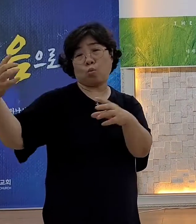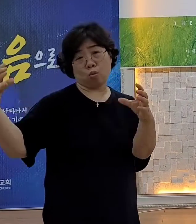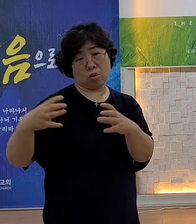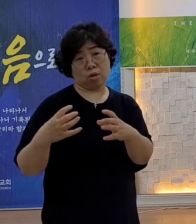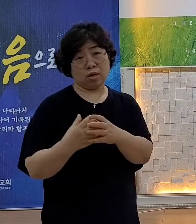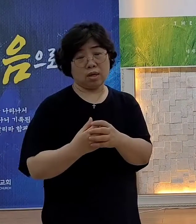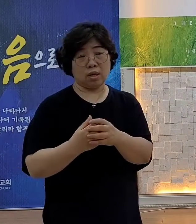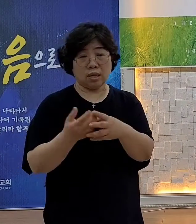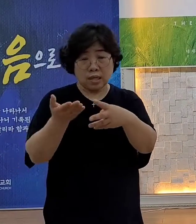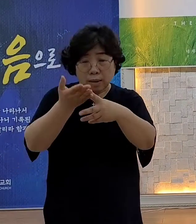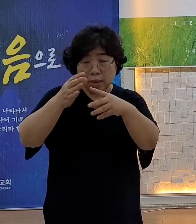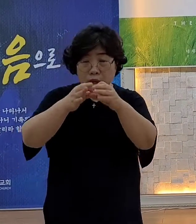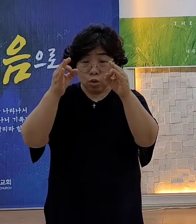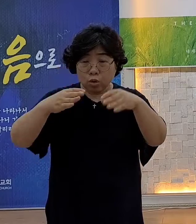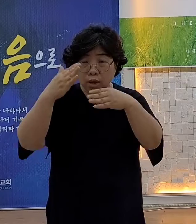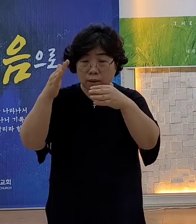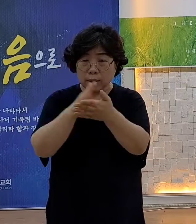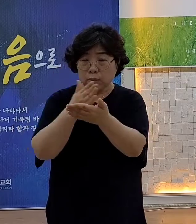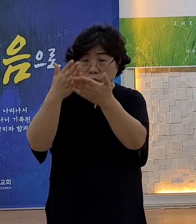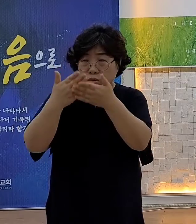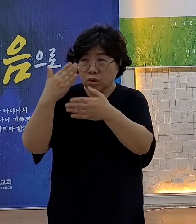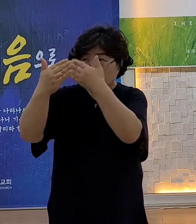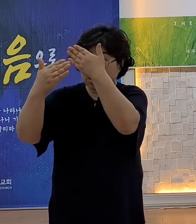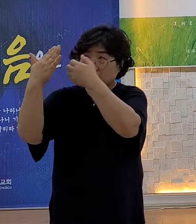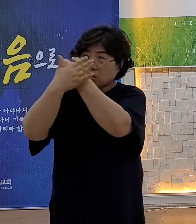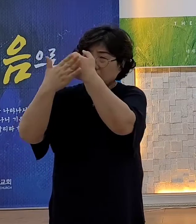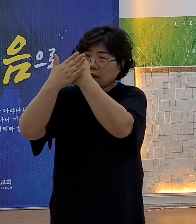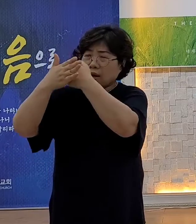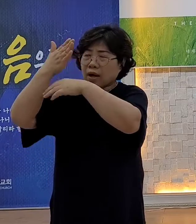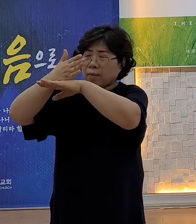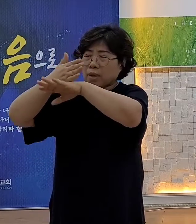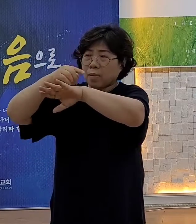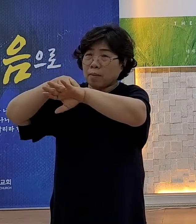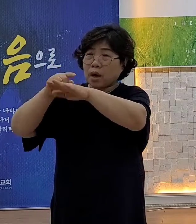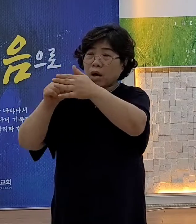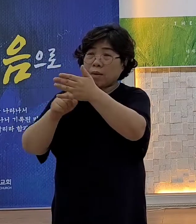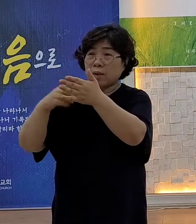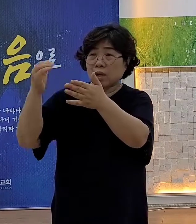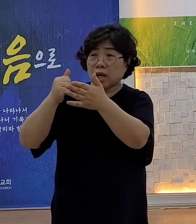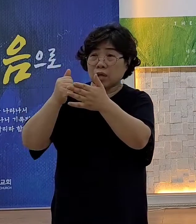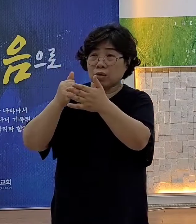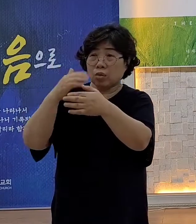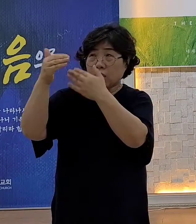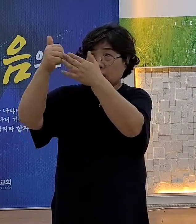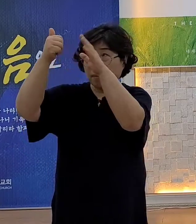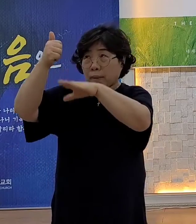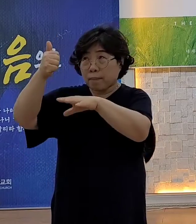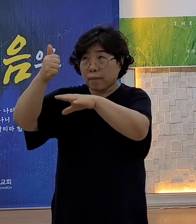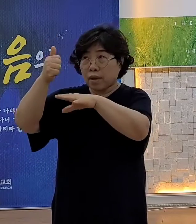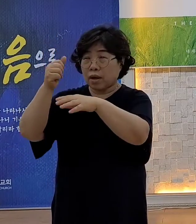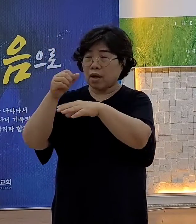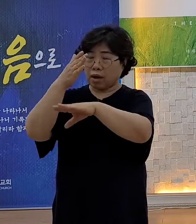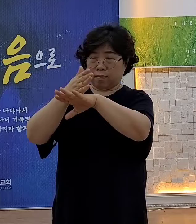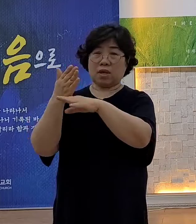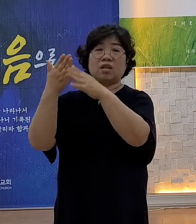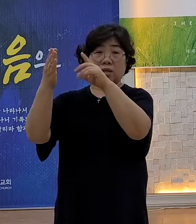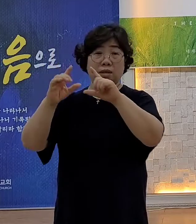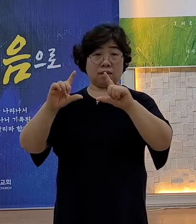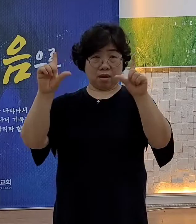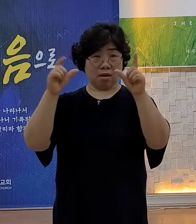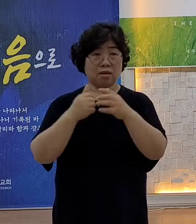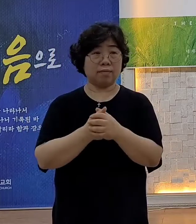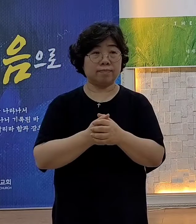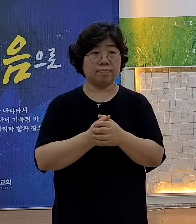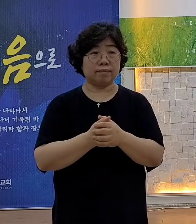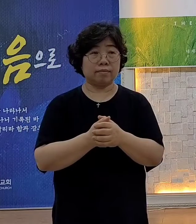하나님께 감사하면서 이 한 해의 전반기 첫 열매를 드리는 절기다라는 것이죠. 여러분 그래서